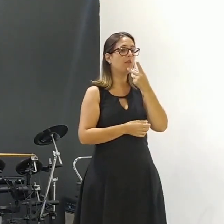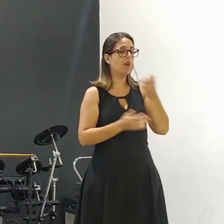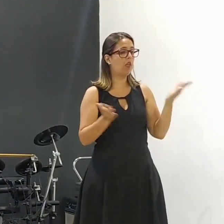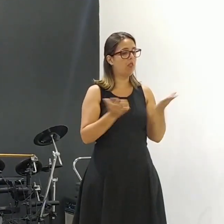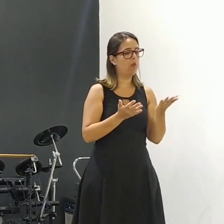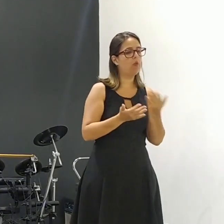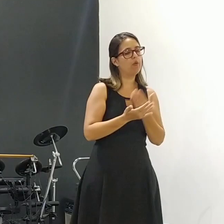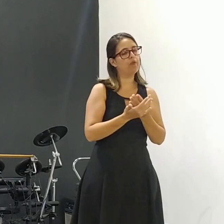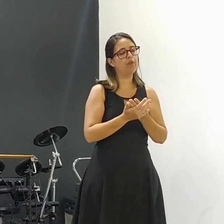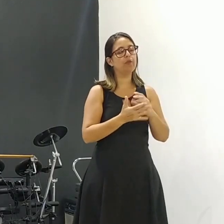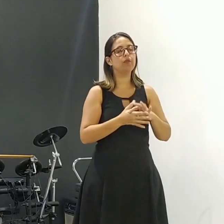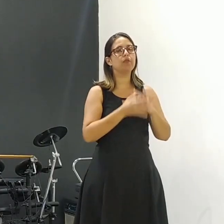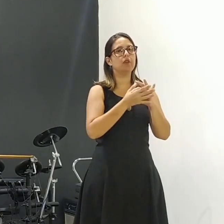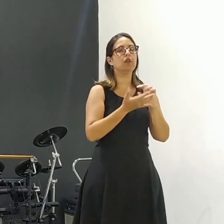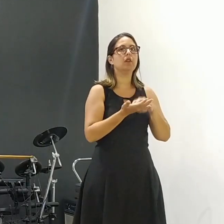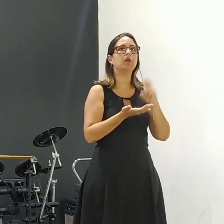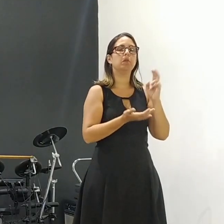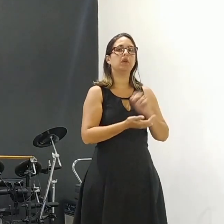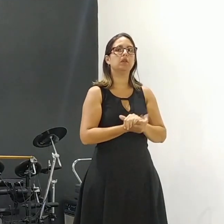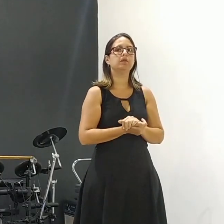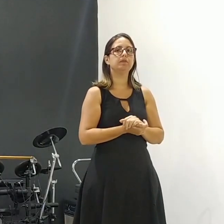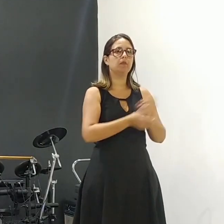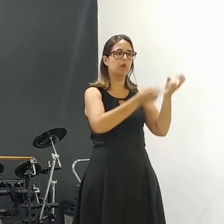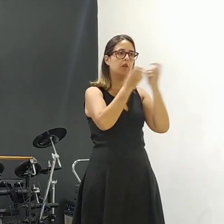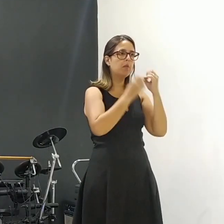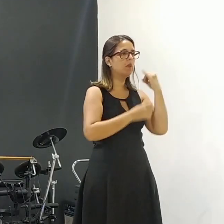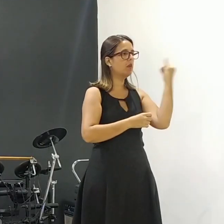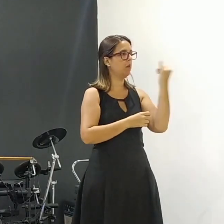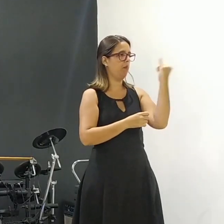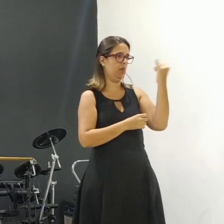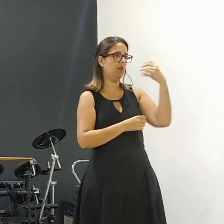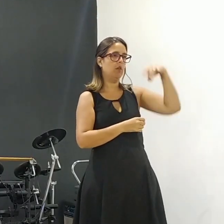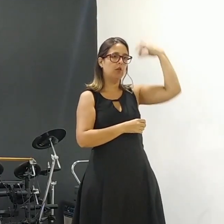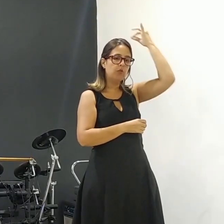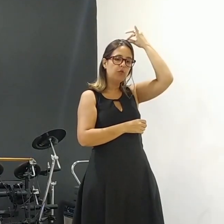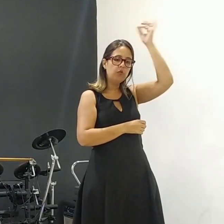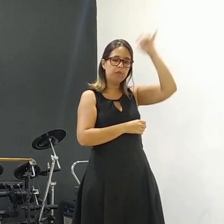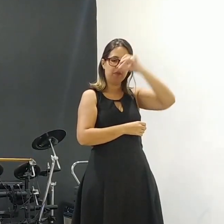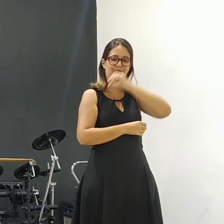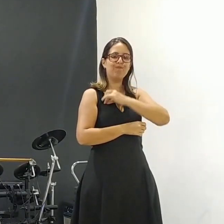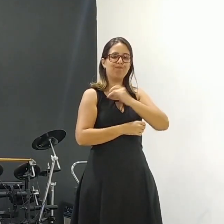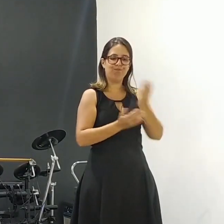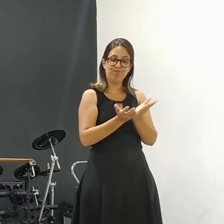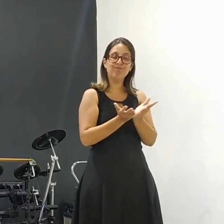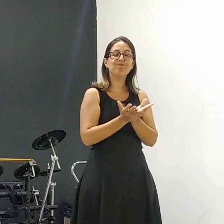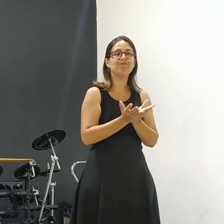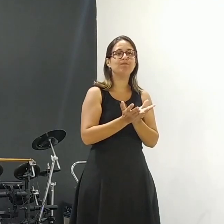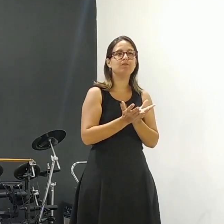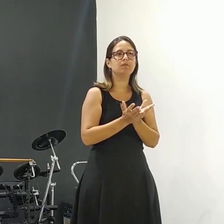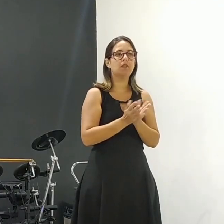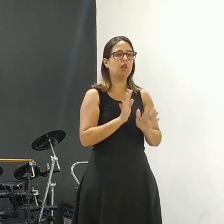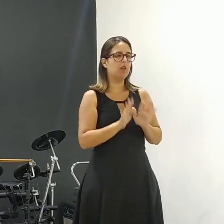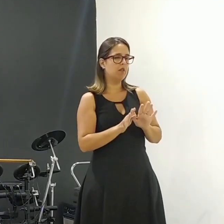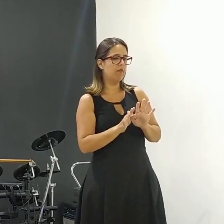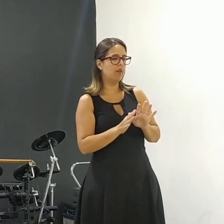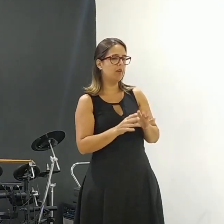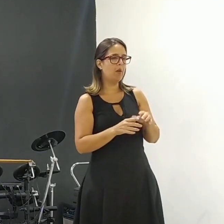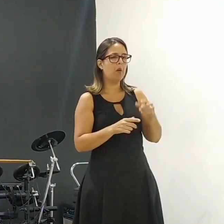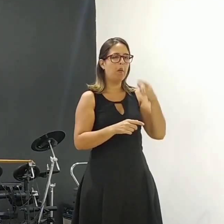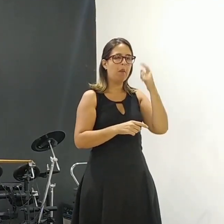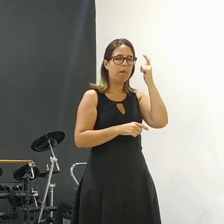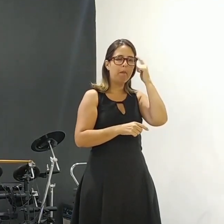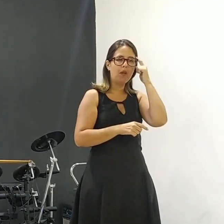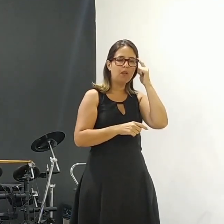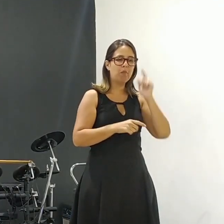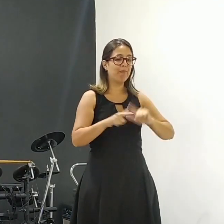aqui hoje na escola de líderes. Vimos a importância do fruto na vida do crente. E às vezes a gente acha que o fruto é trabalho.